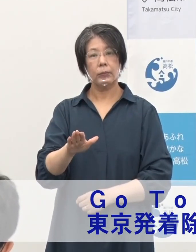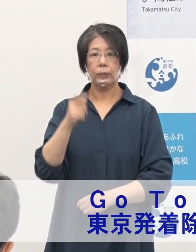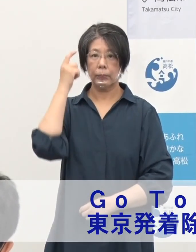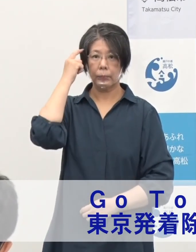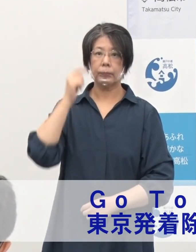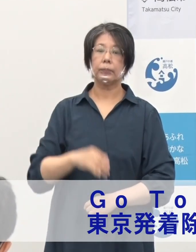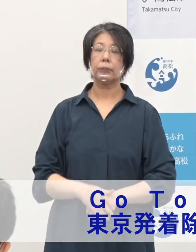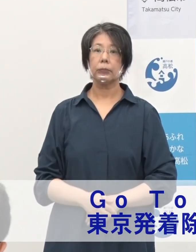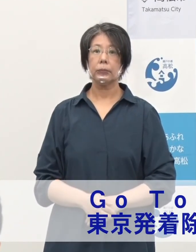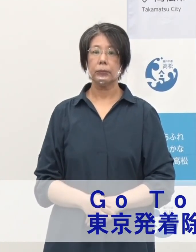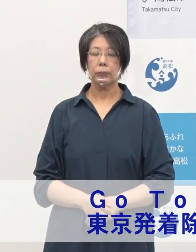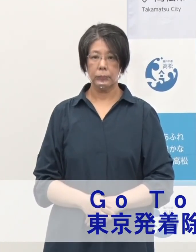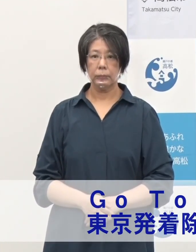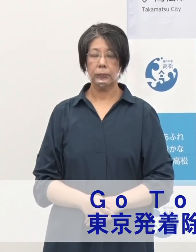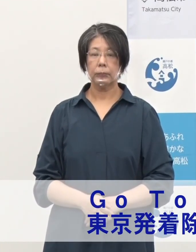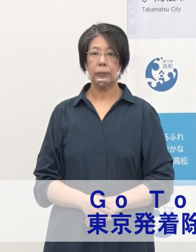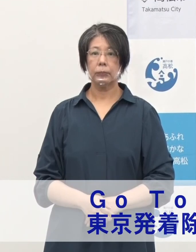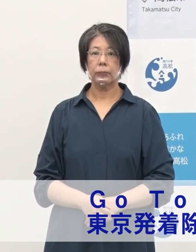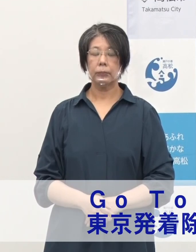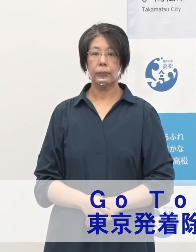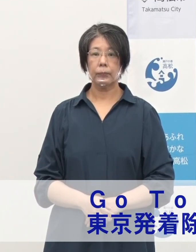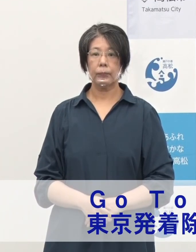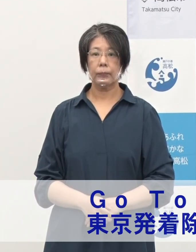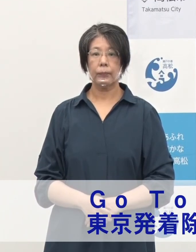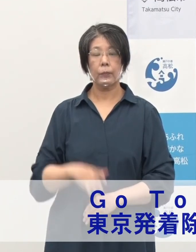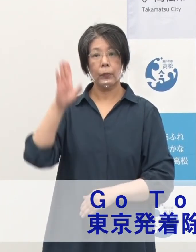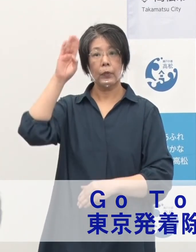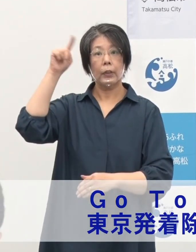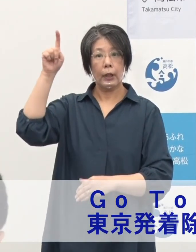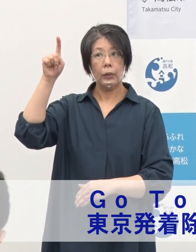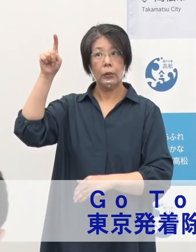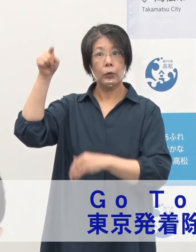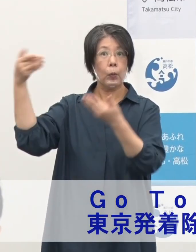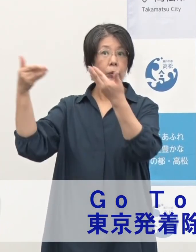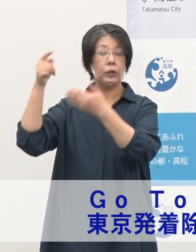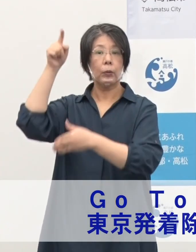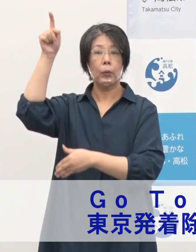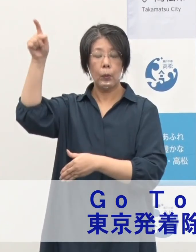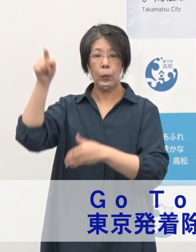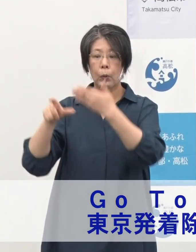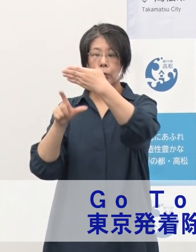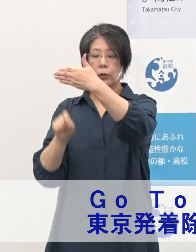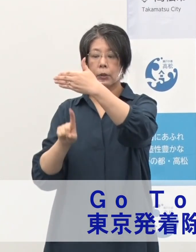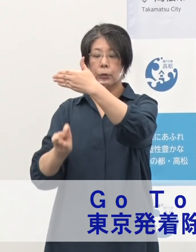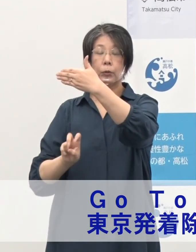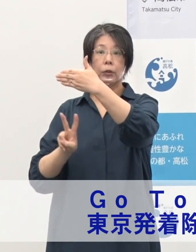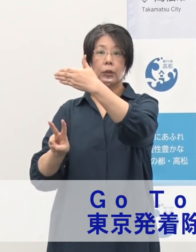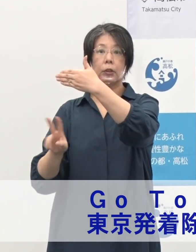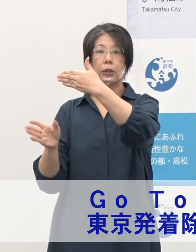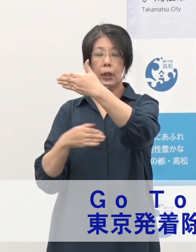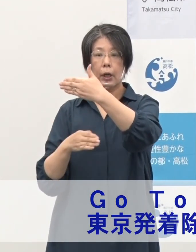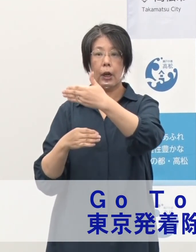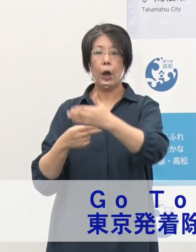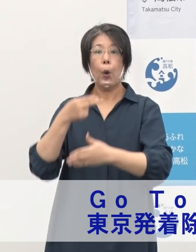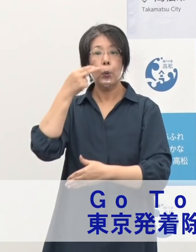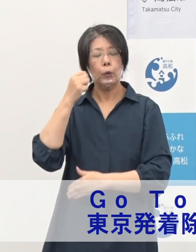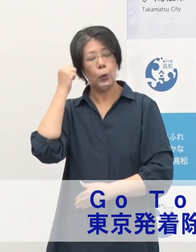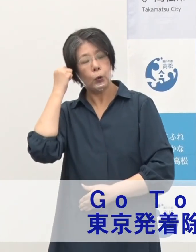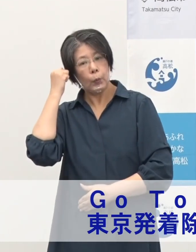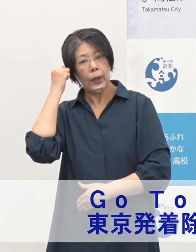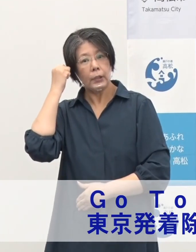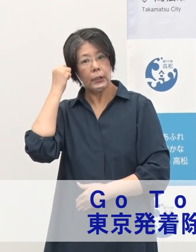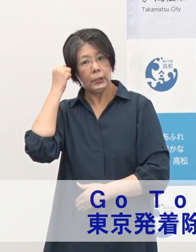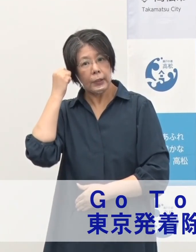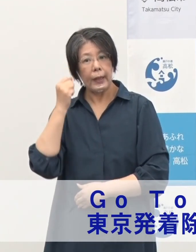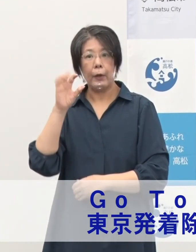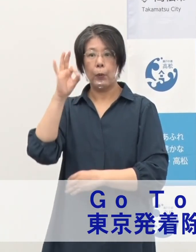思っておりますで合わせて例えば県の事業としてこの子月の12日からはうどん県とまってか代わり